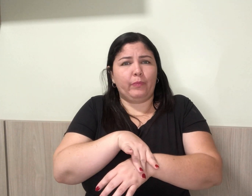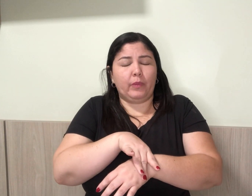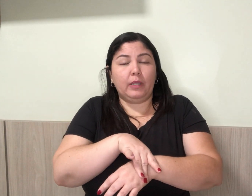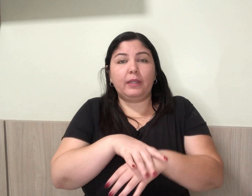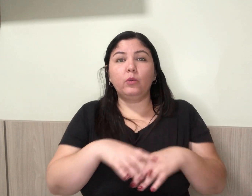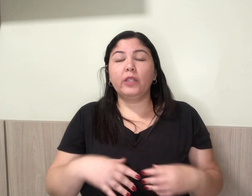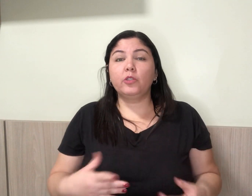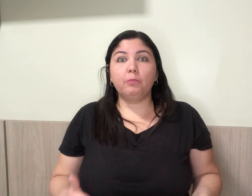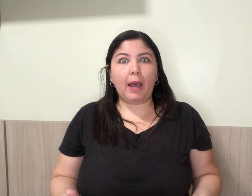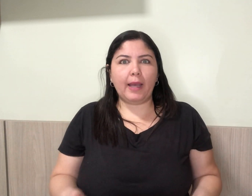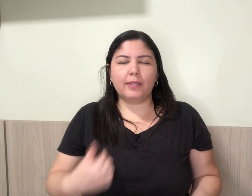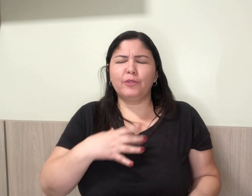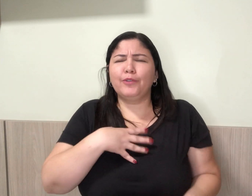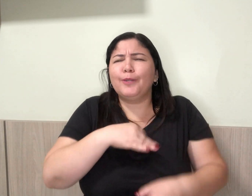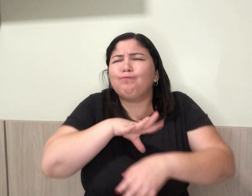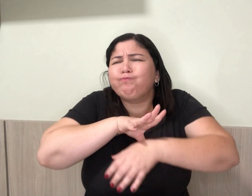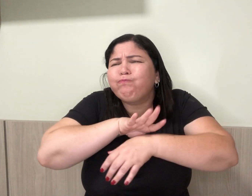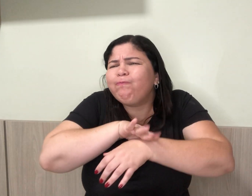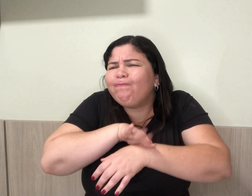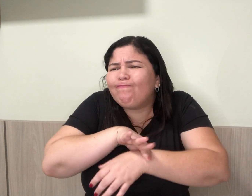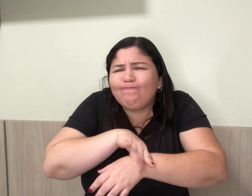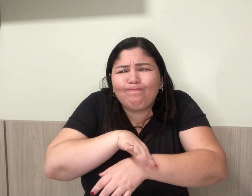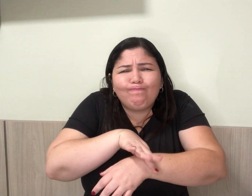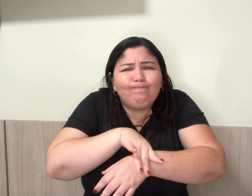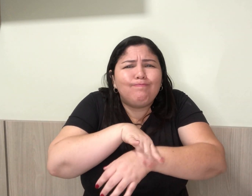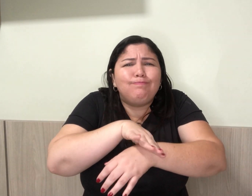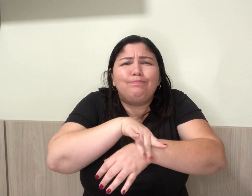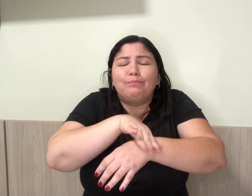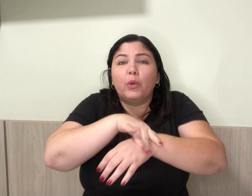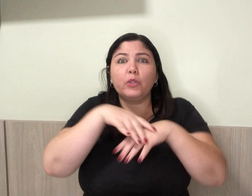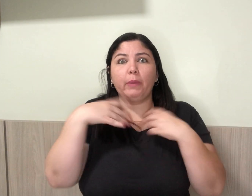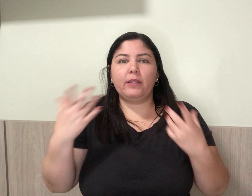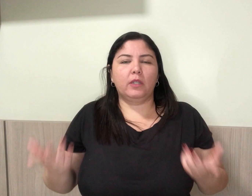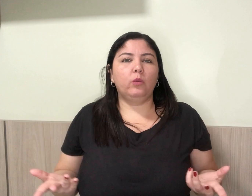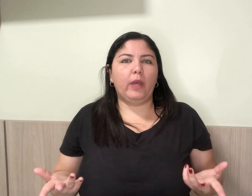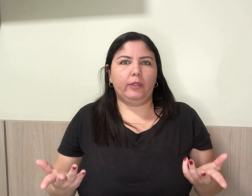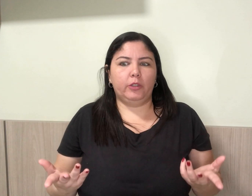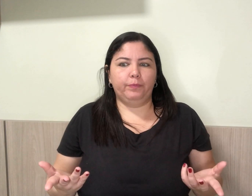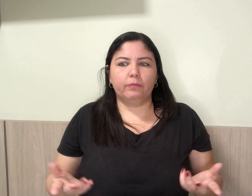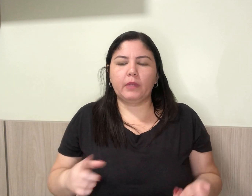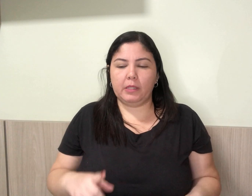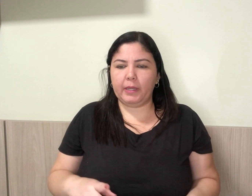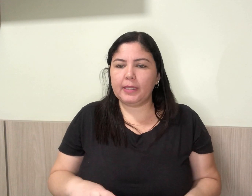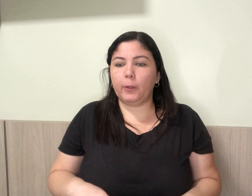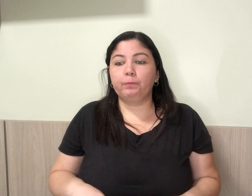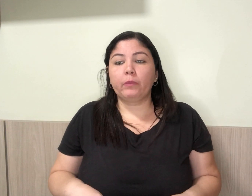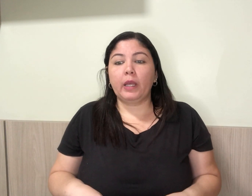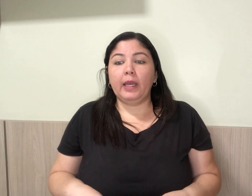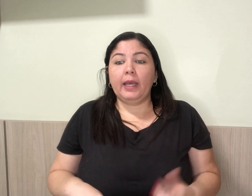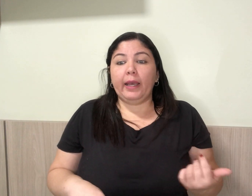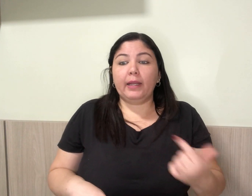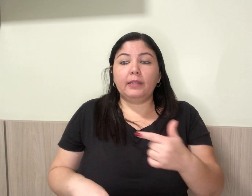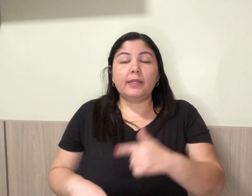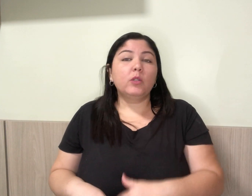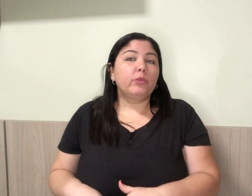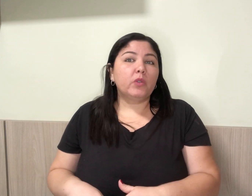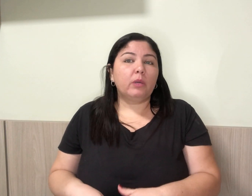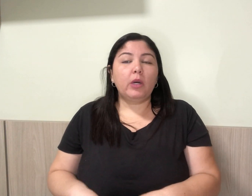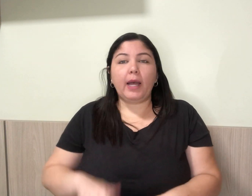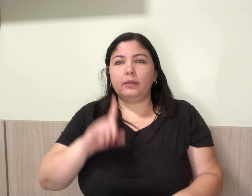E tá doente demais. Minha filha... muito mais que doente, a expressão. Ela tem ciúmes do namorado,